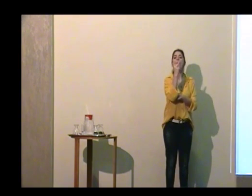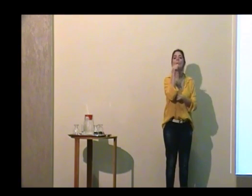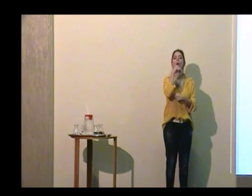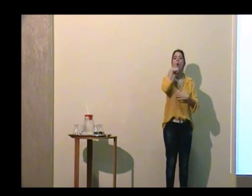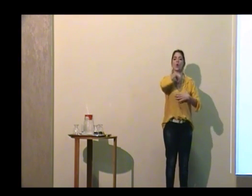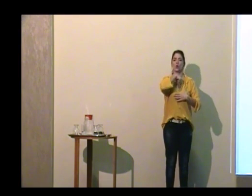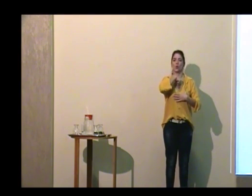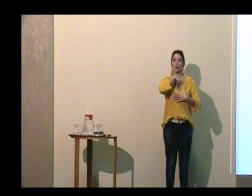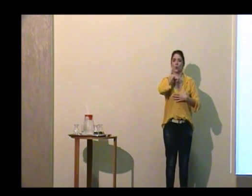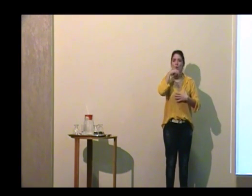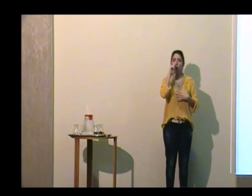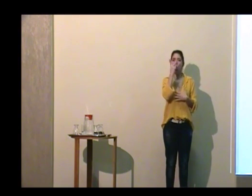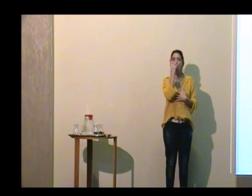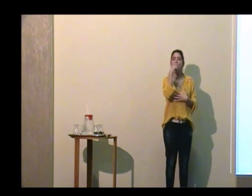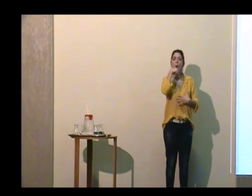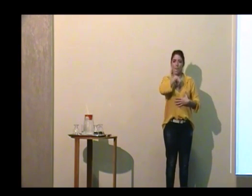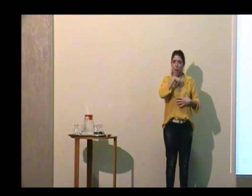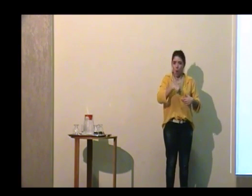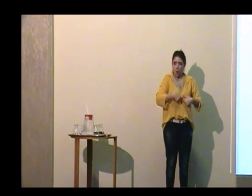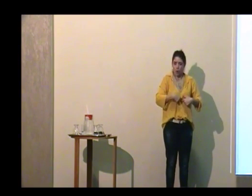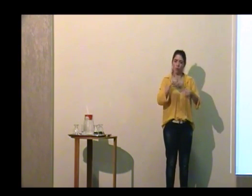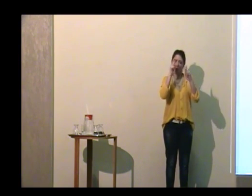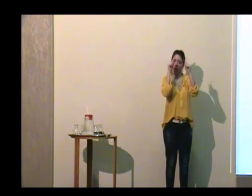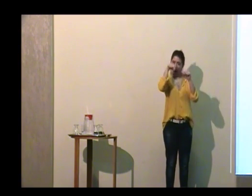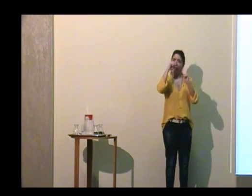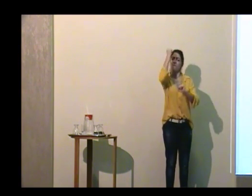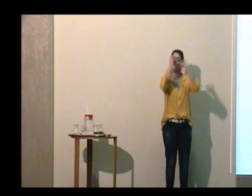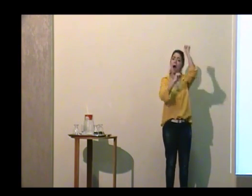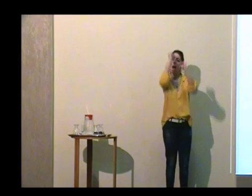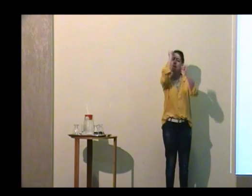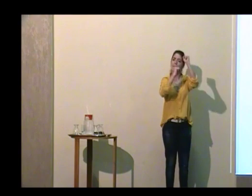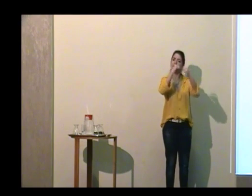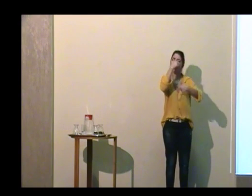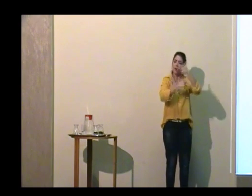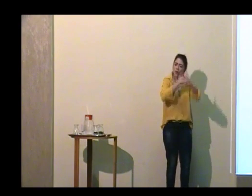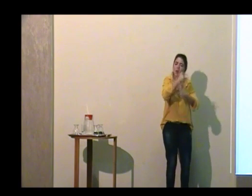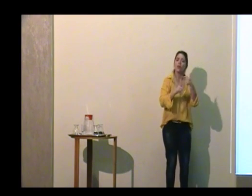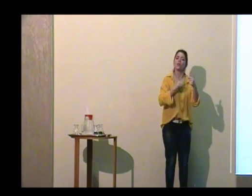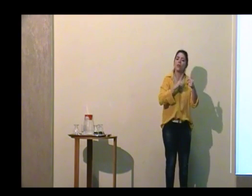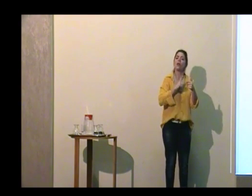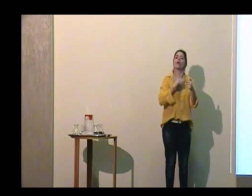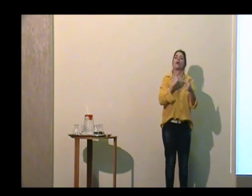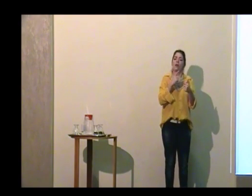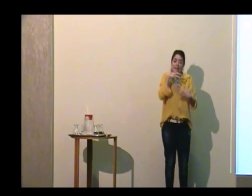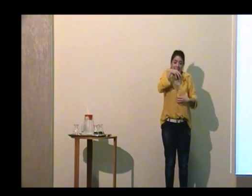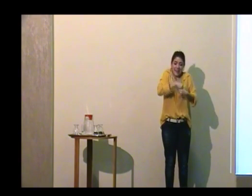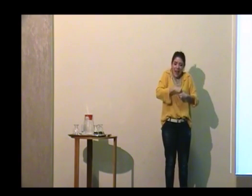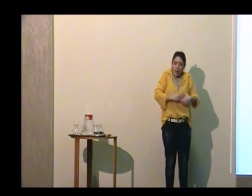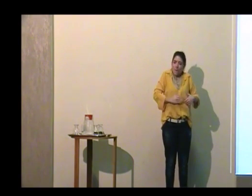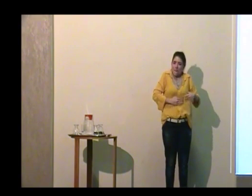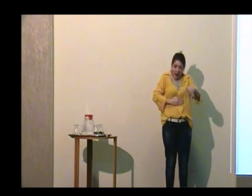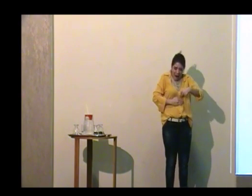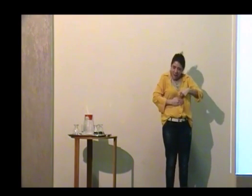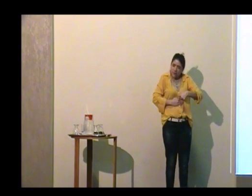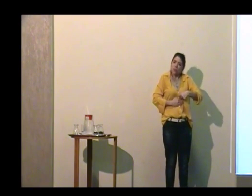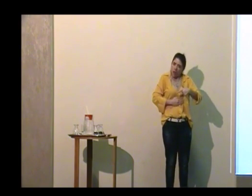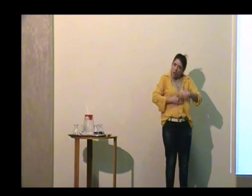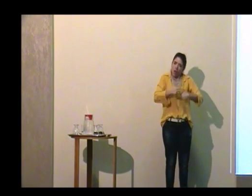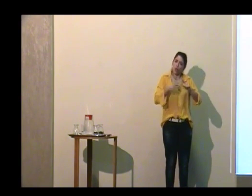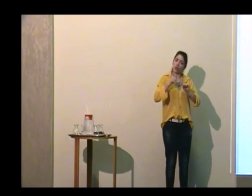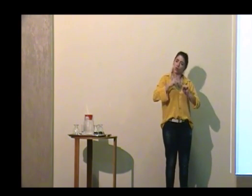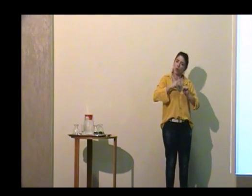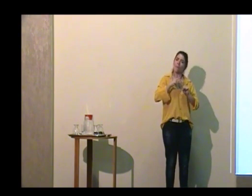O tipo 1, nós temos a produção de um hormônio, né? Essa fábrica de hormônios aqui no nosso corpo,